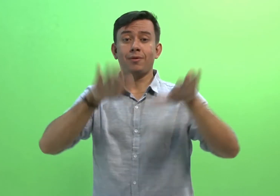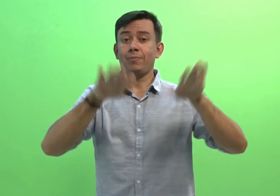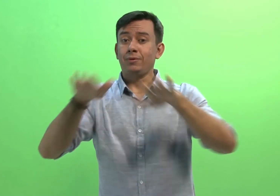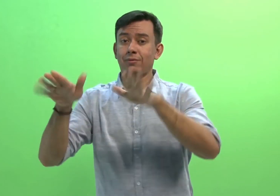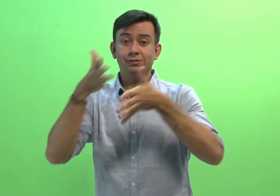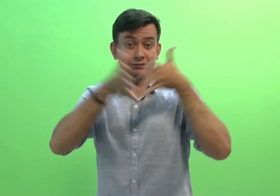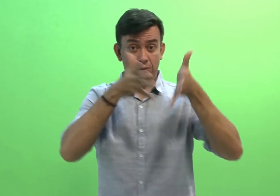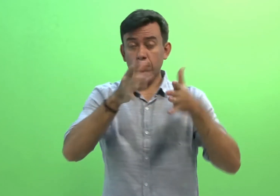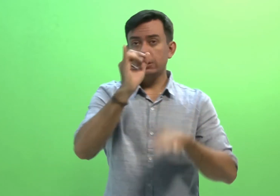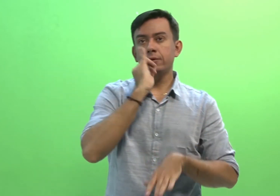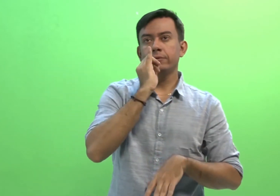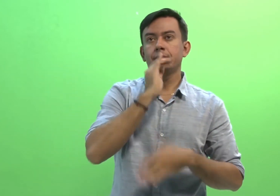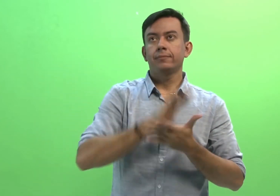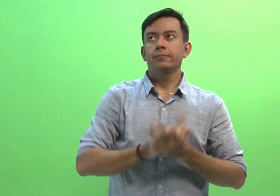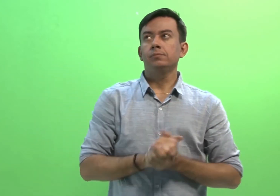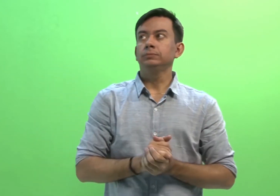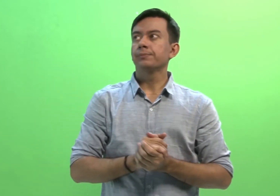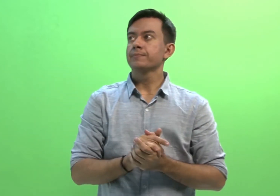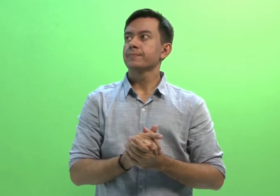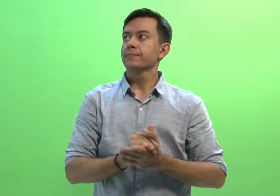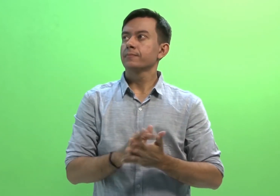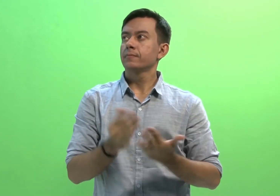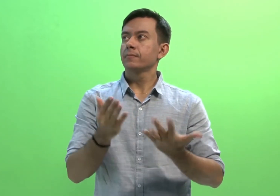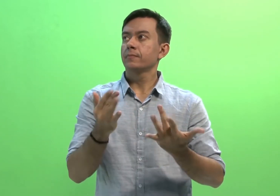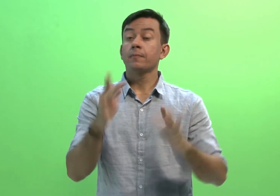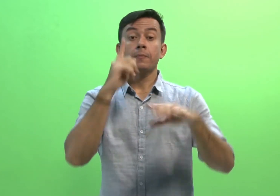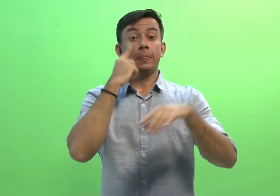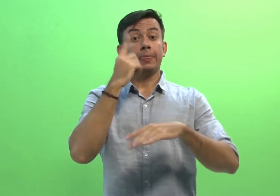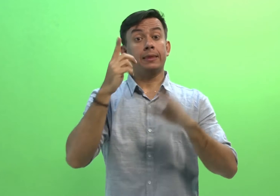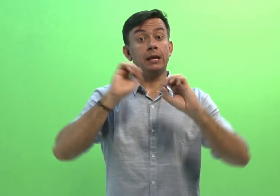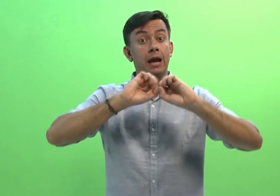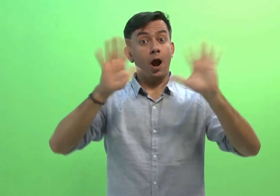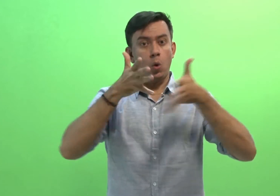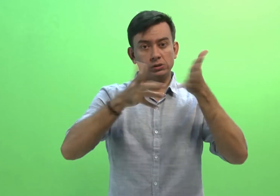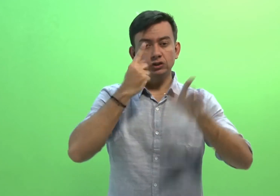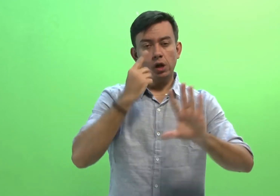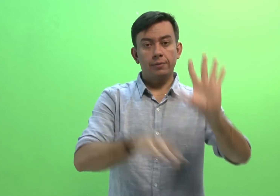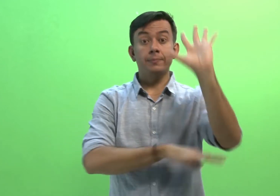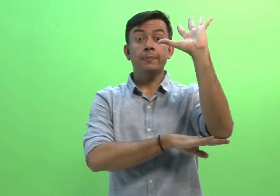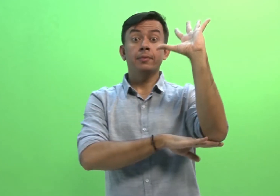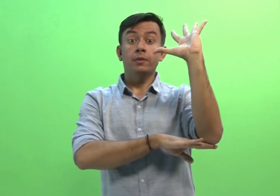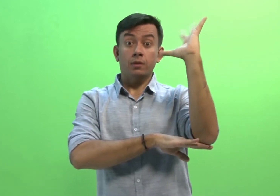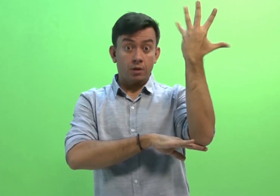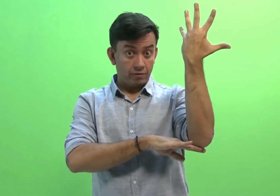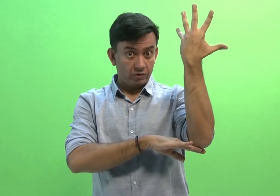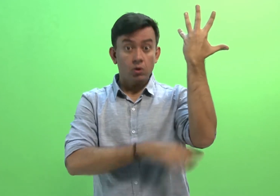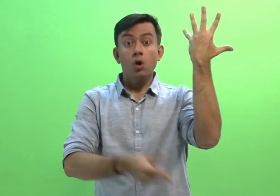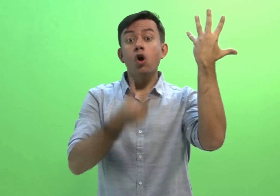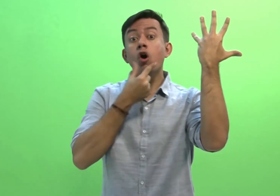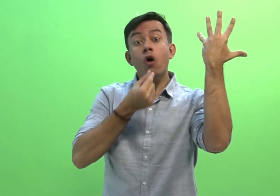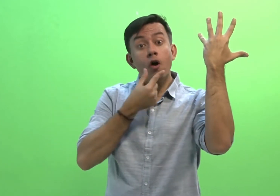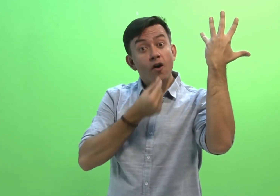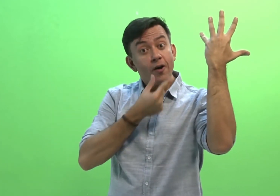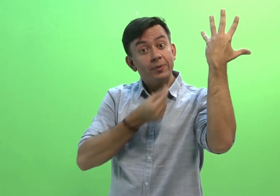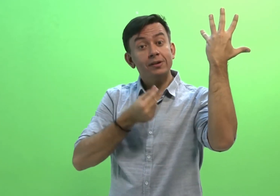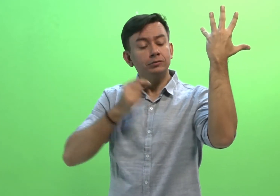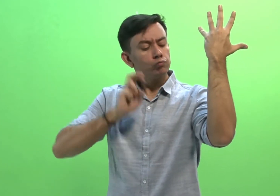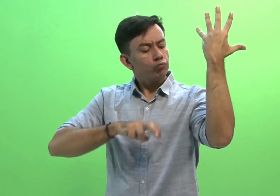tem vários contextos em que a língua de sinais vai assumir. Por exemplo, de modo claro, olha, tem uma árvore e o